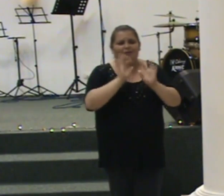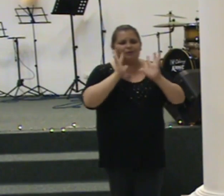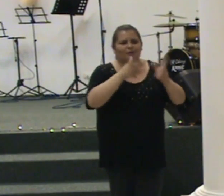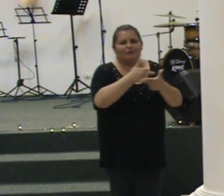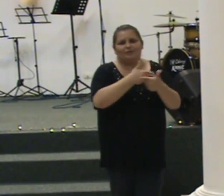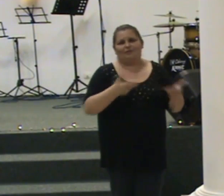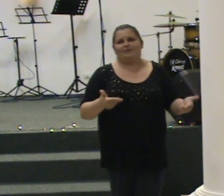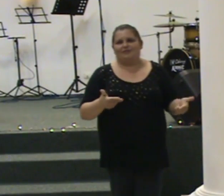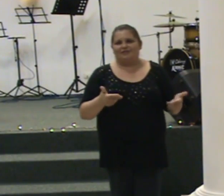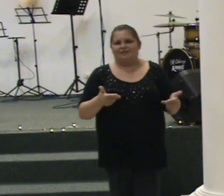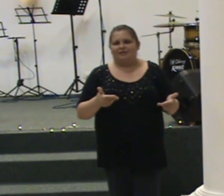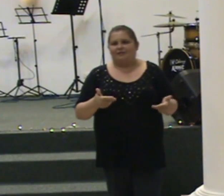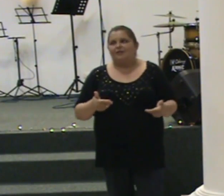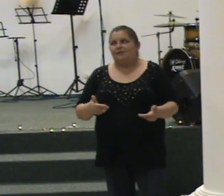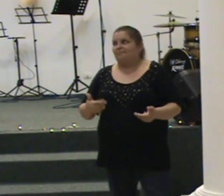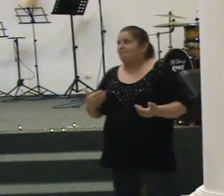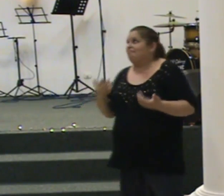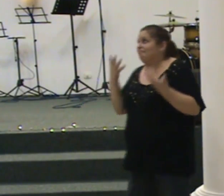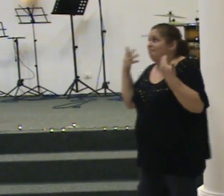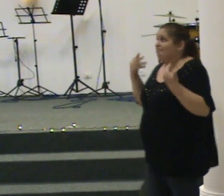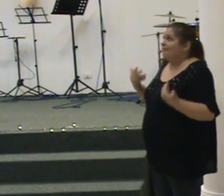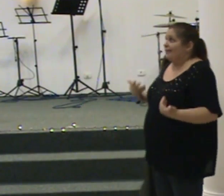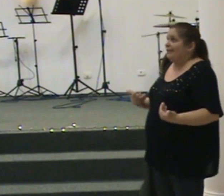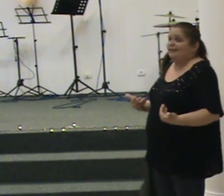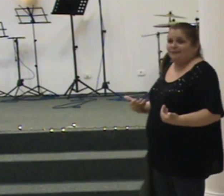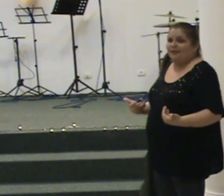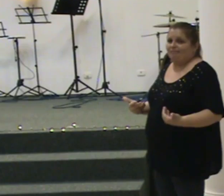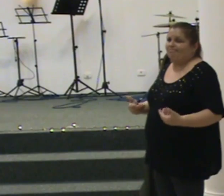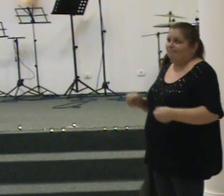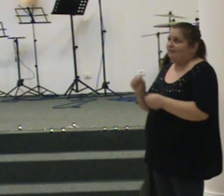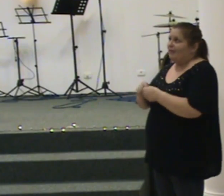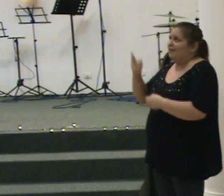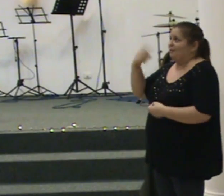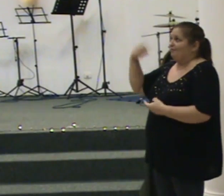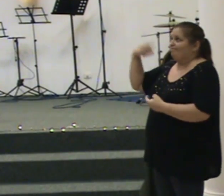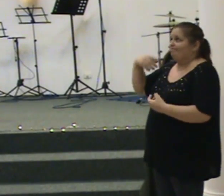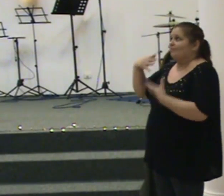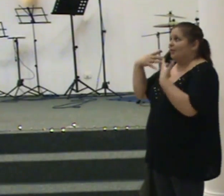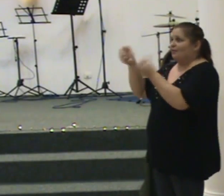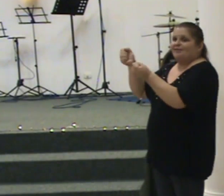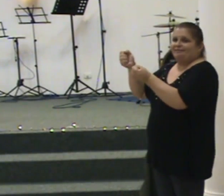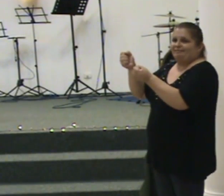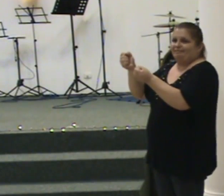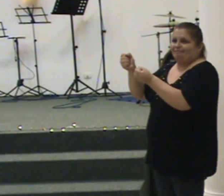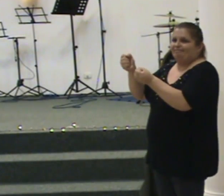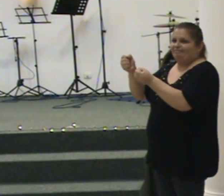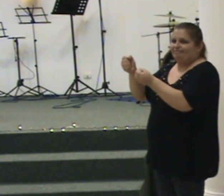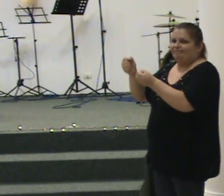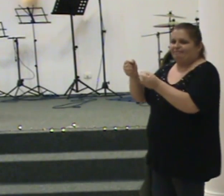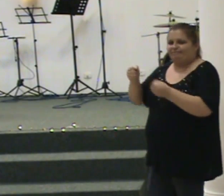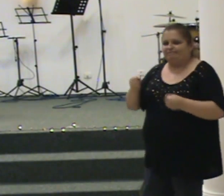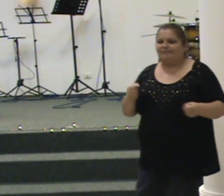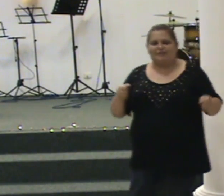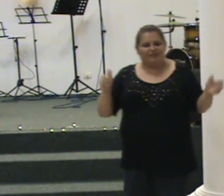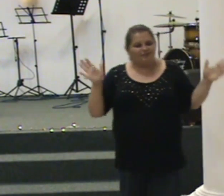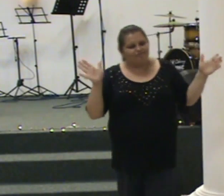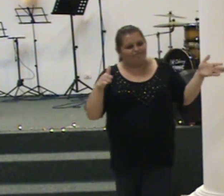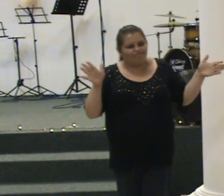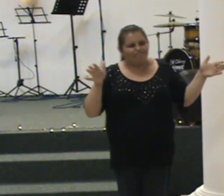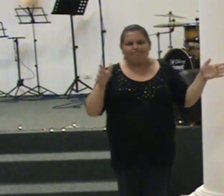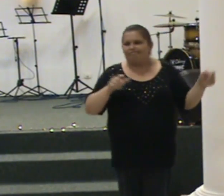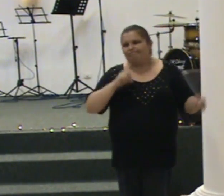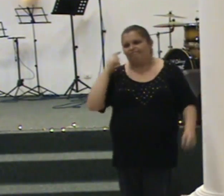então disse: aqui está a serva do Senhor. Cumpra em mim a tua palavra. E o anjo a deixou e